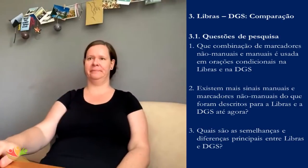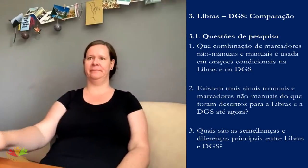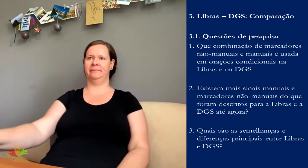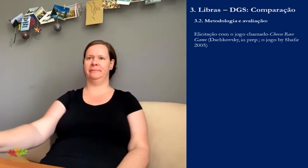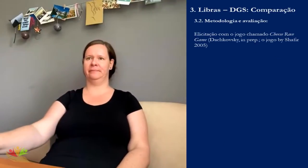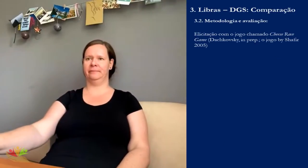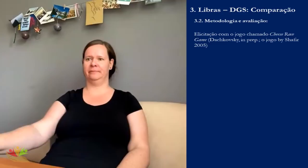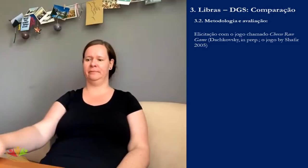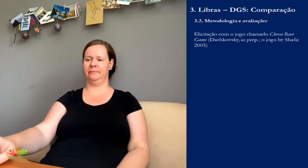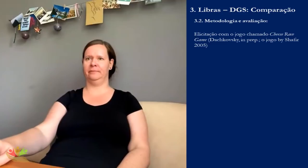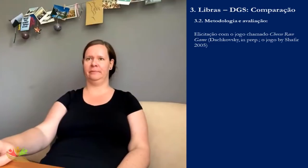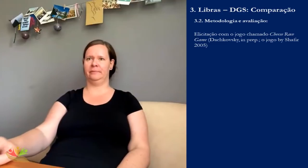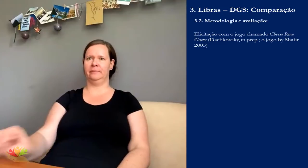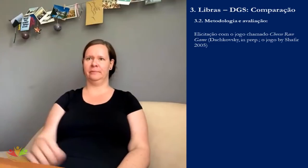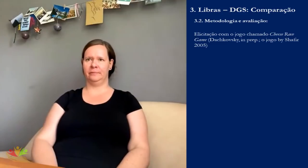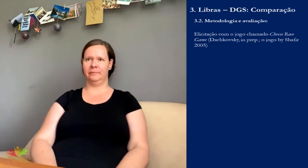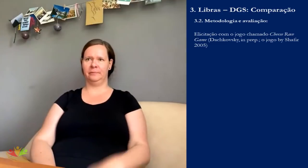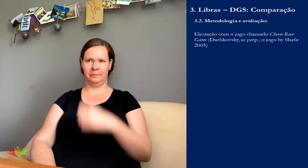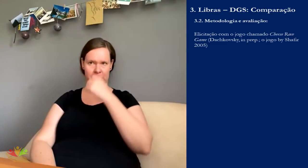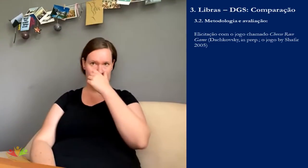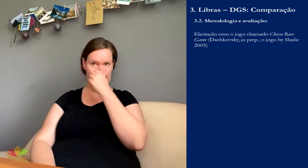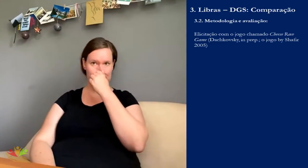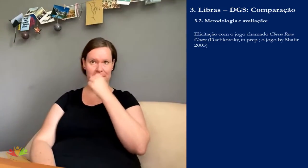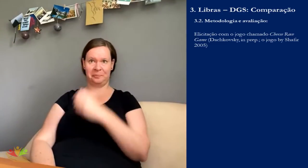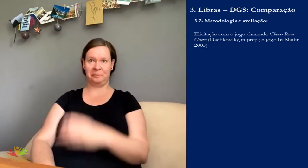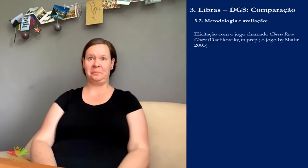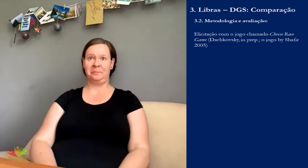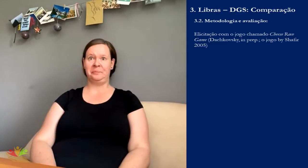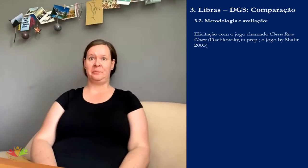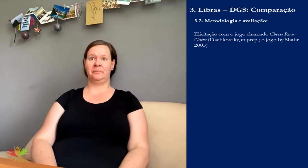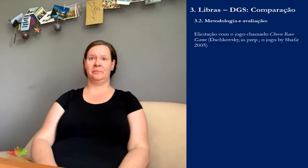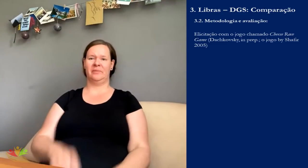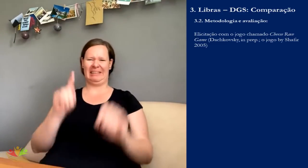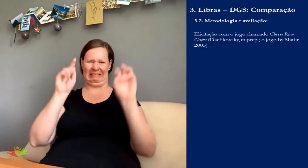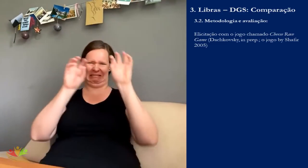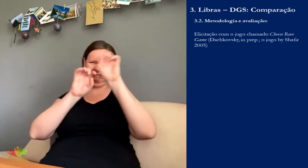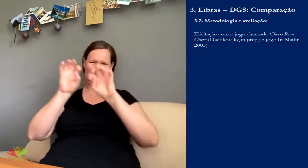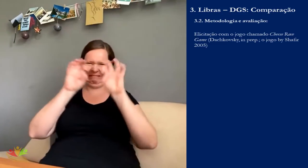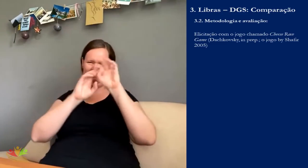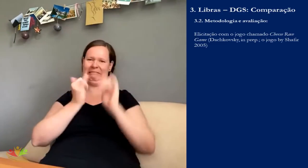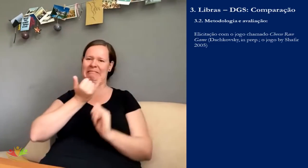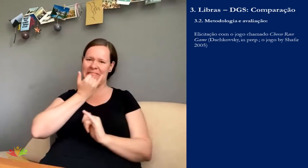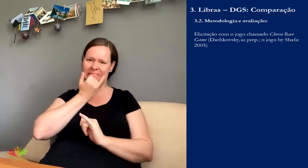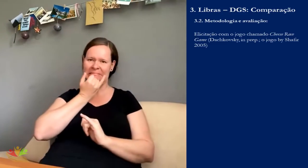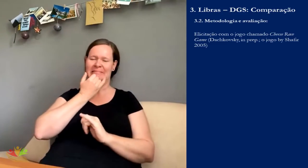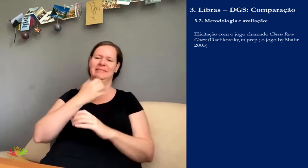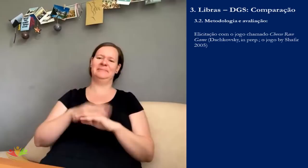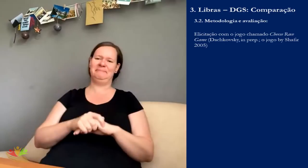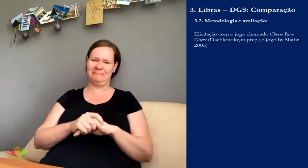semelhante ou diferente em relação às sentenças condicionais? Essas são nossas questões de pesquisa.